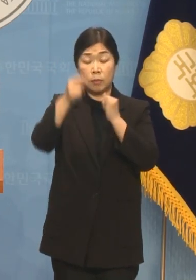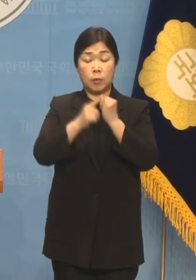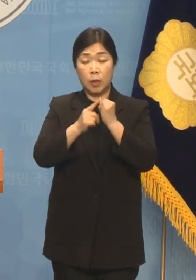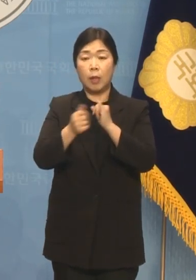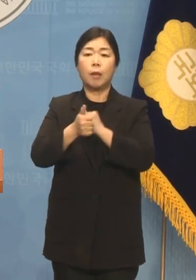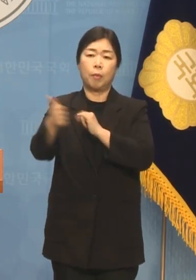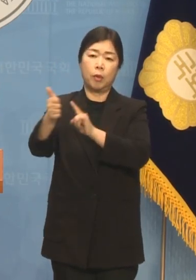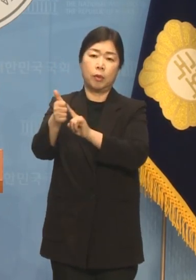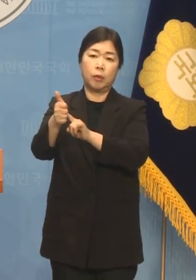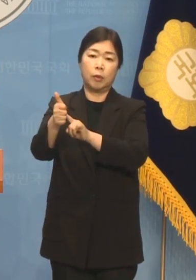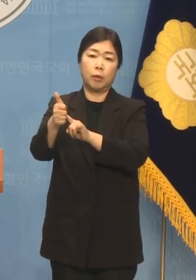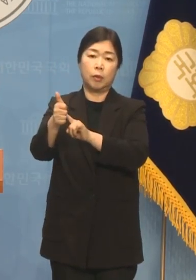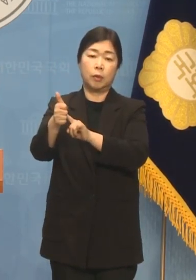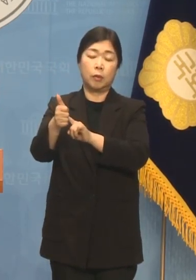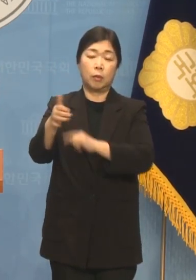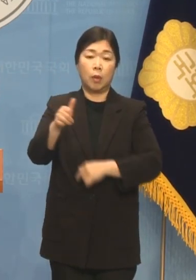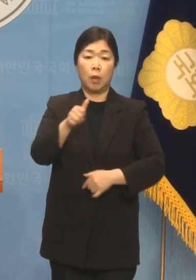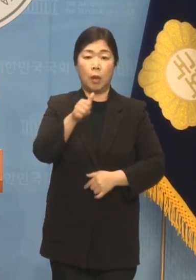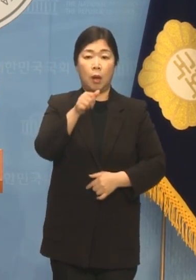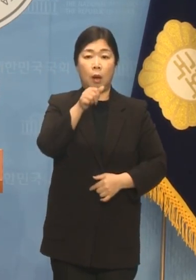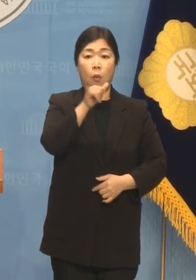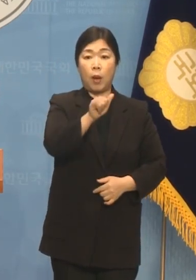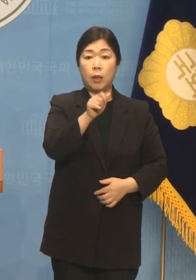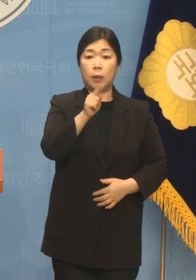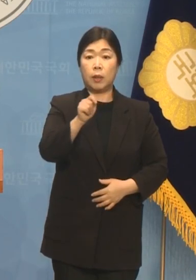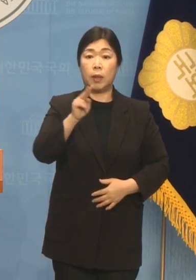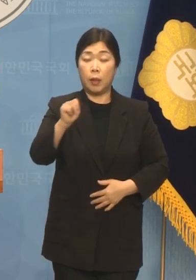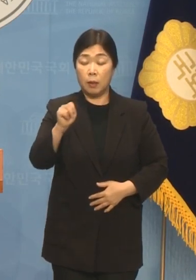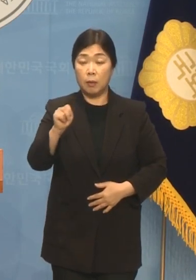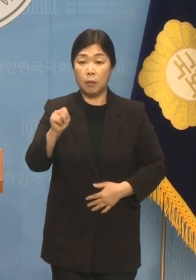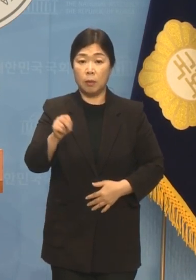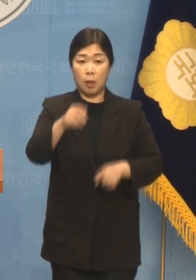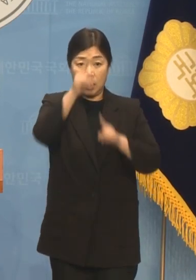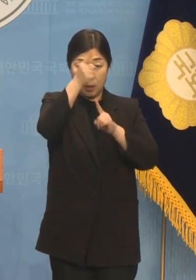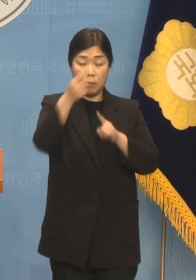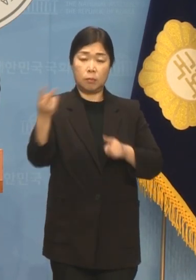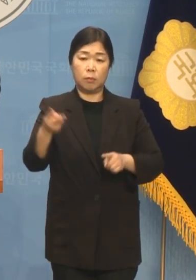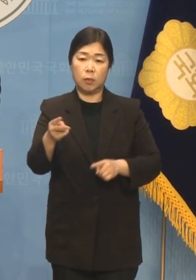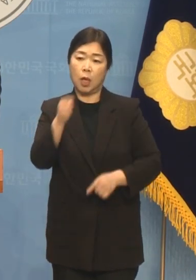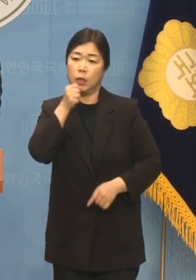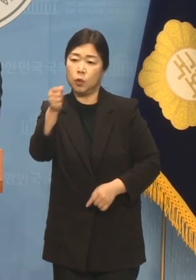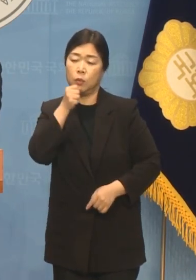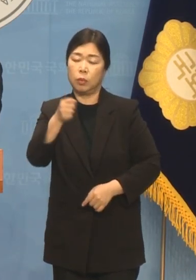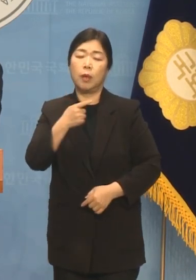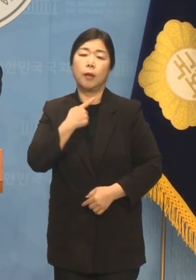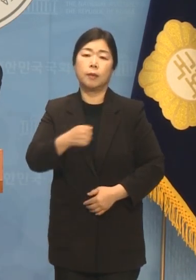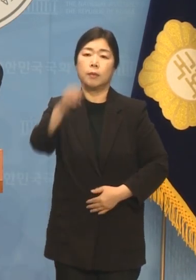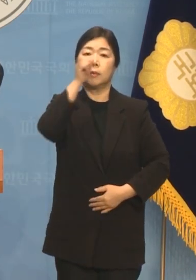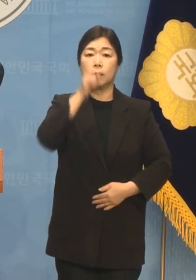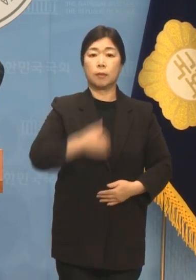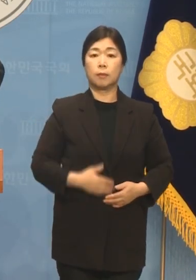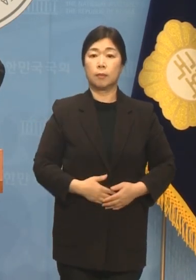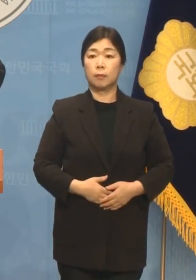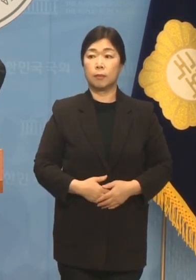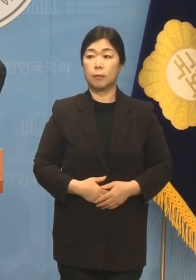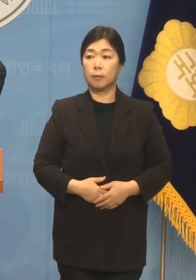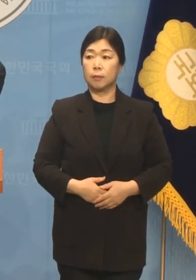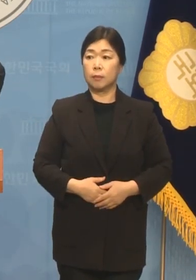게다가 YTN은 이때도 이모 씨 남편 이정우 씨와 인터뷰를 했었습니다.